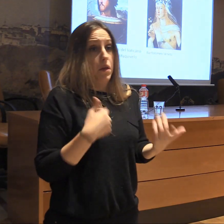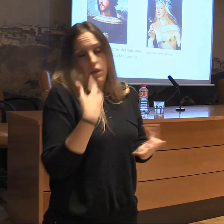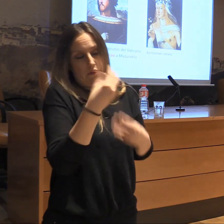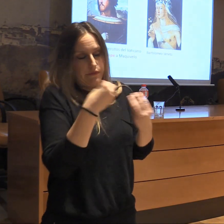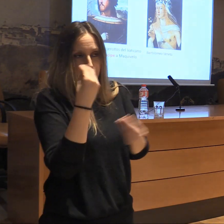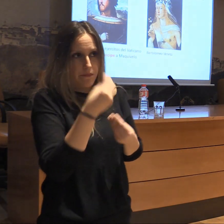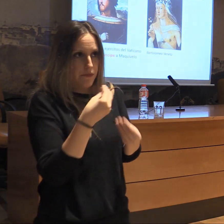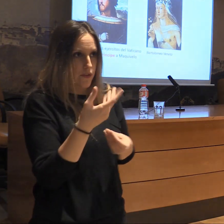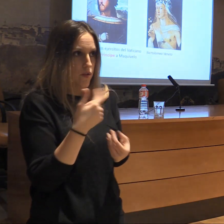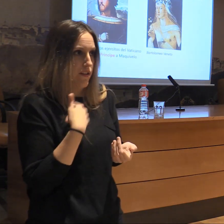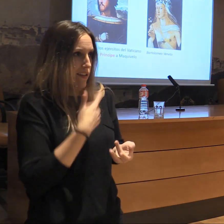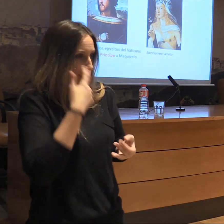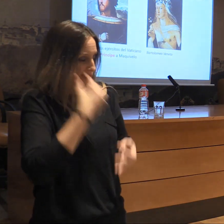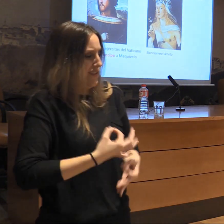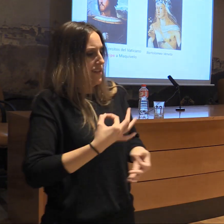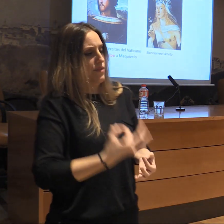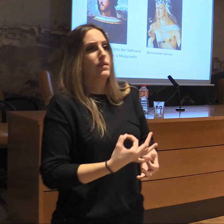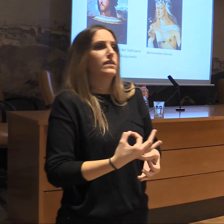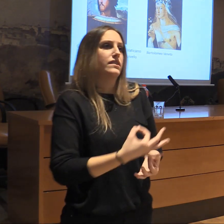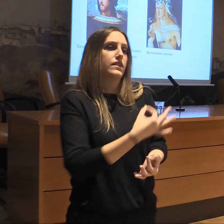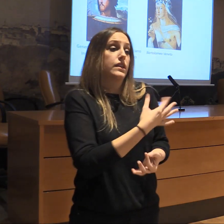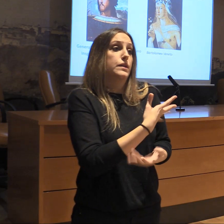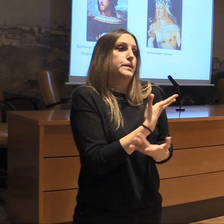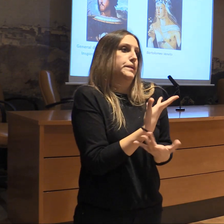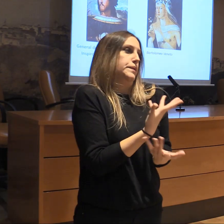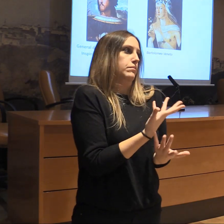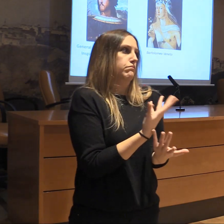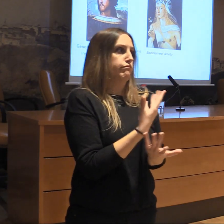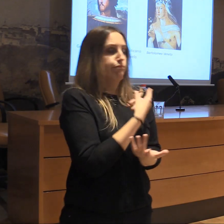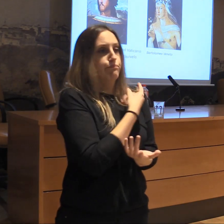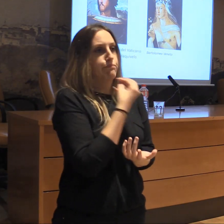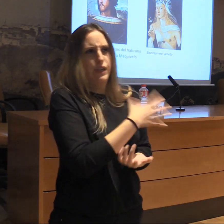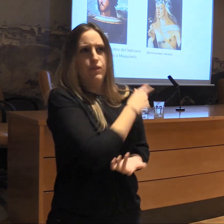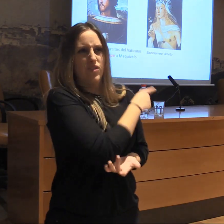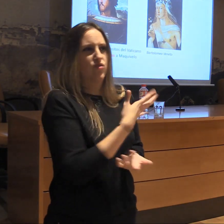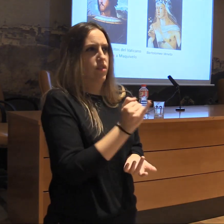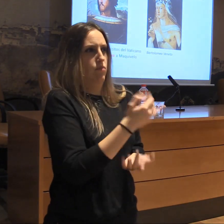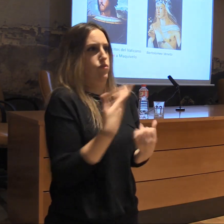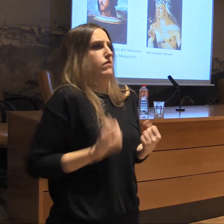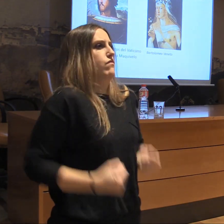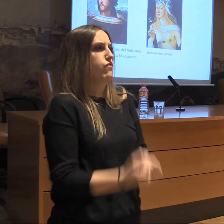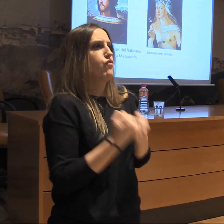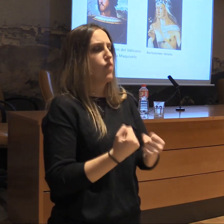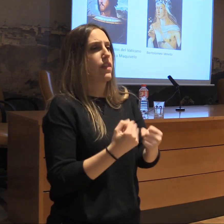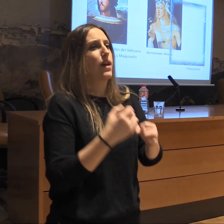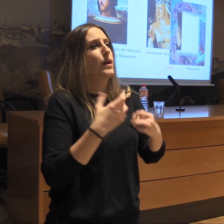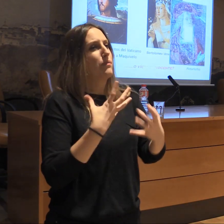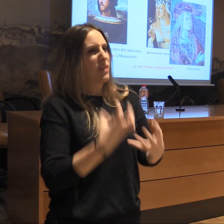esta novelación de Mario Puzo tiene una gran fuerza dramática,